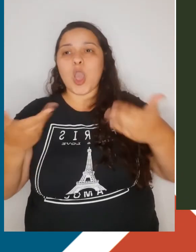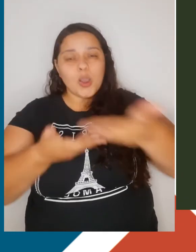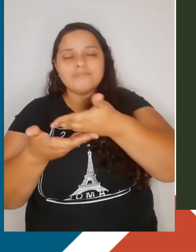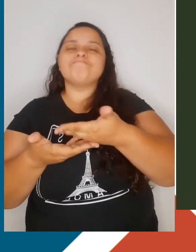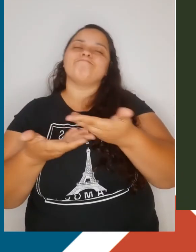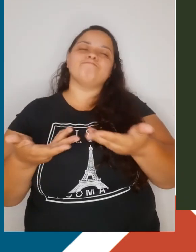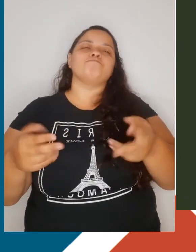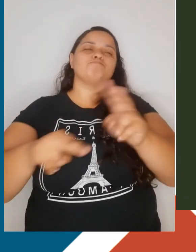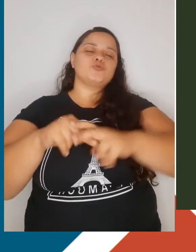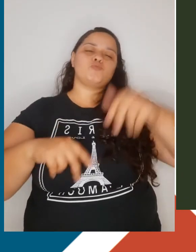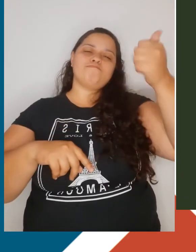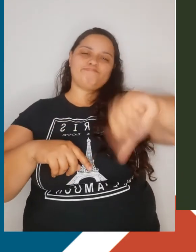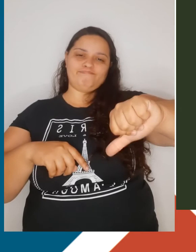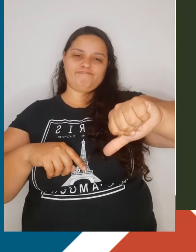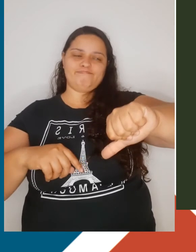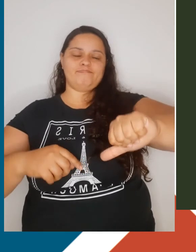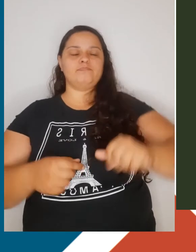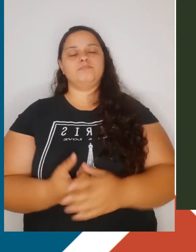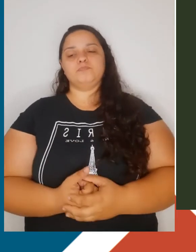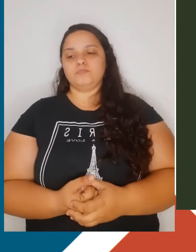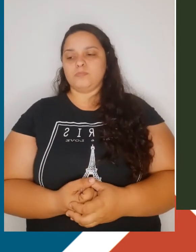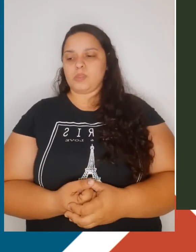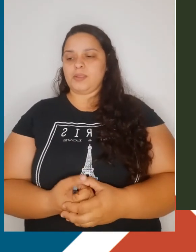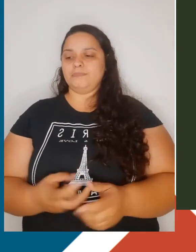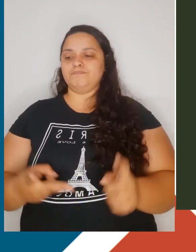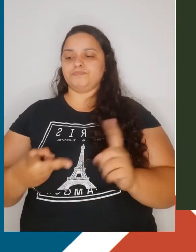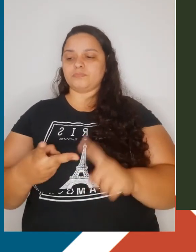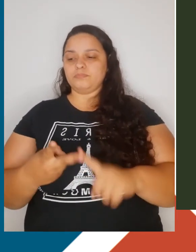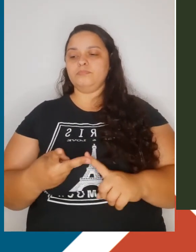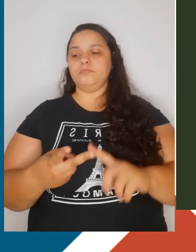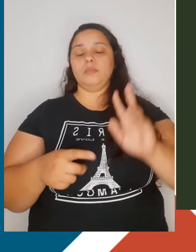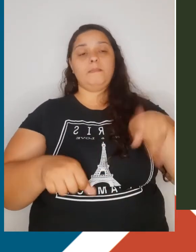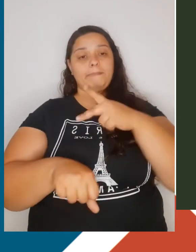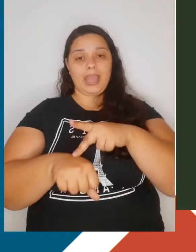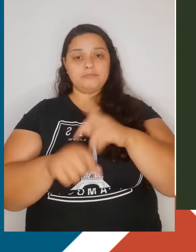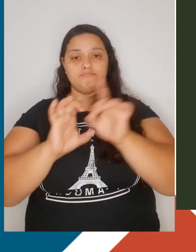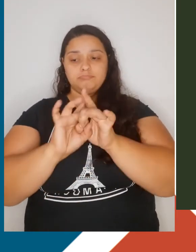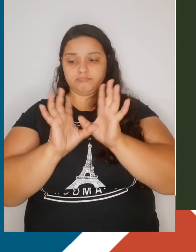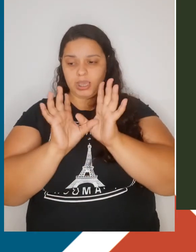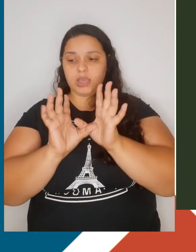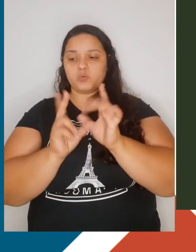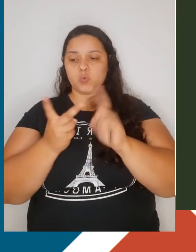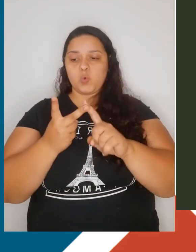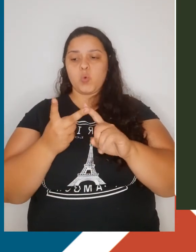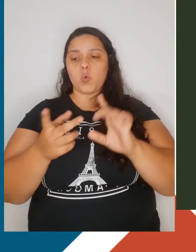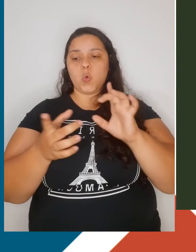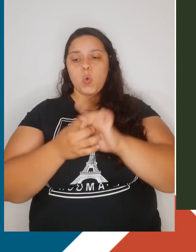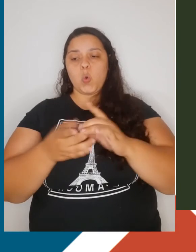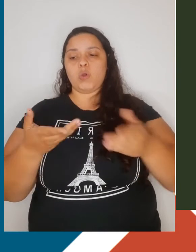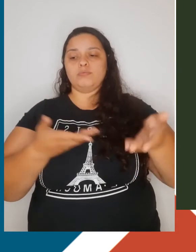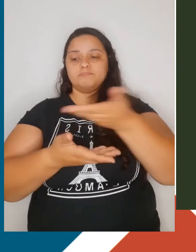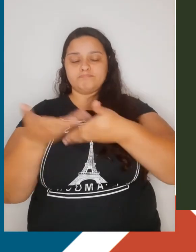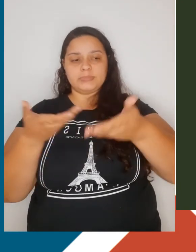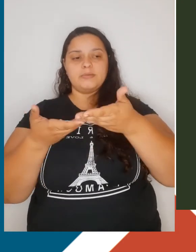essa cooperação se instituiu. Então, a alternativa A está incorreta. A alternativa B diz que os países